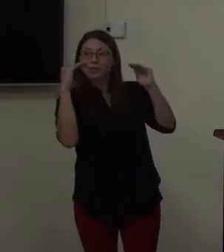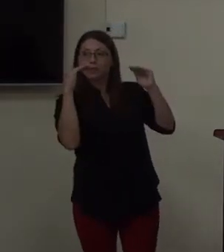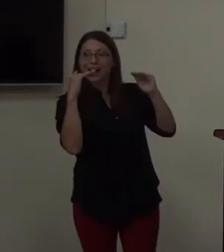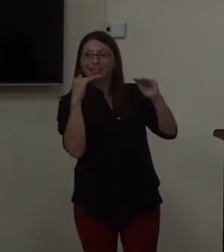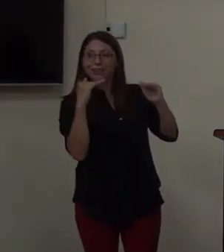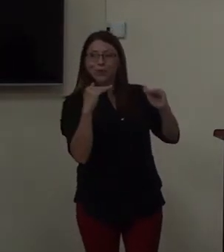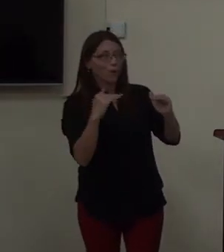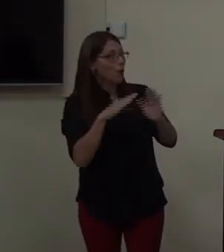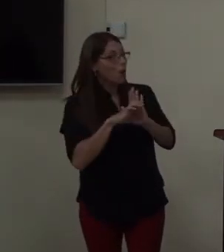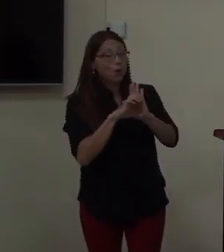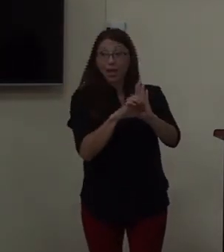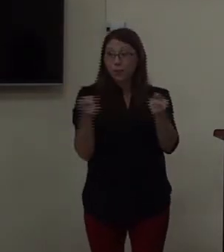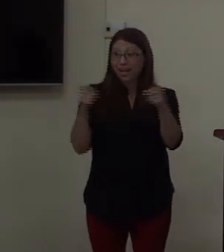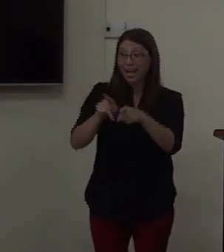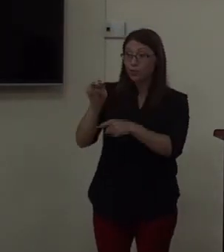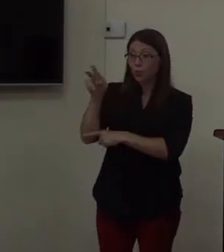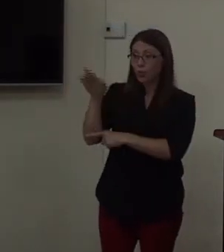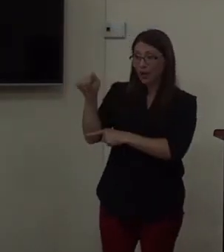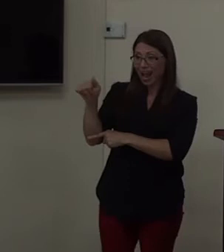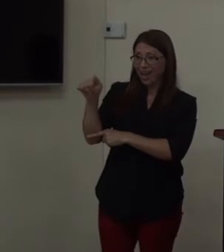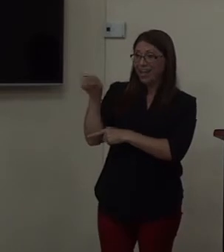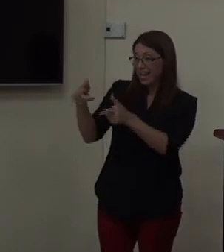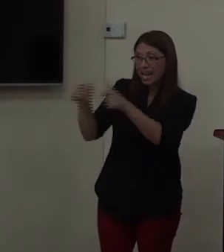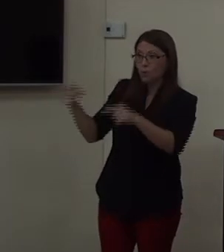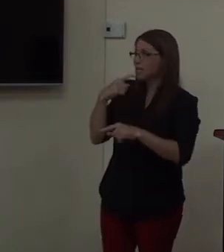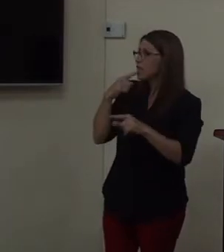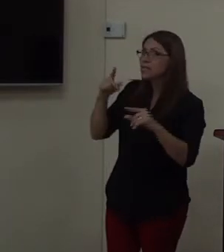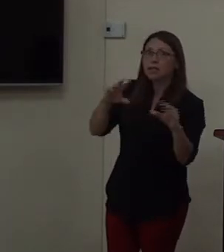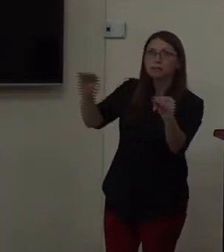el caso del brunca, en la lengua en la que se dice que ya no hay hablantes